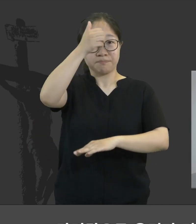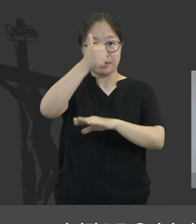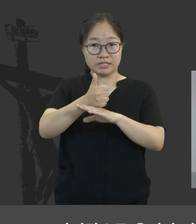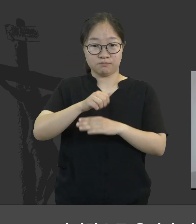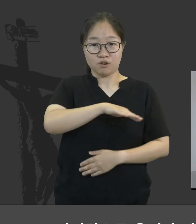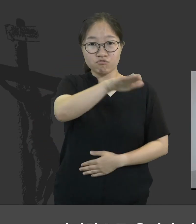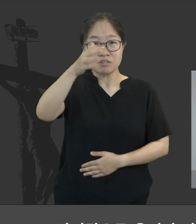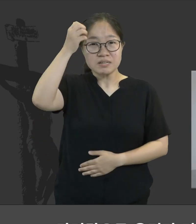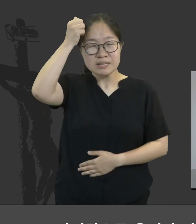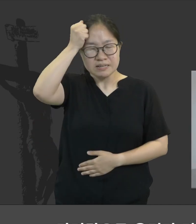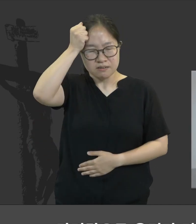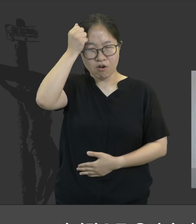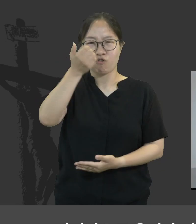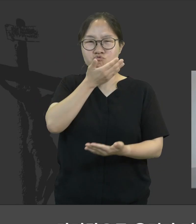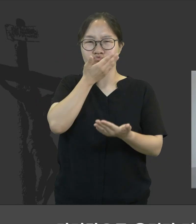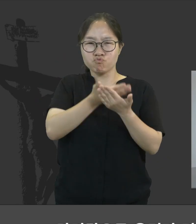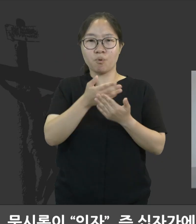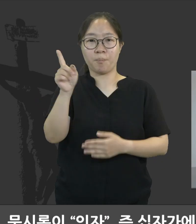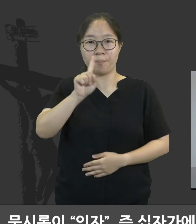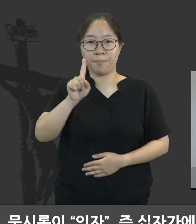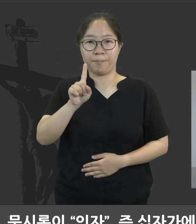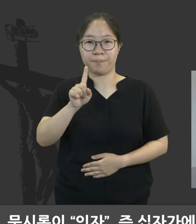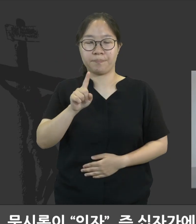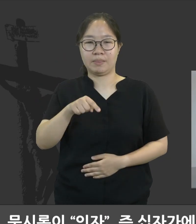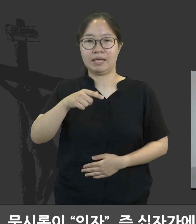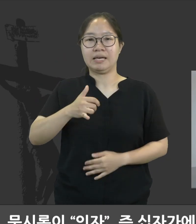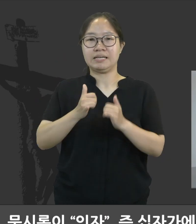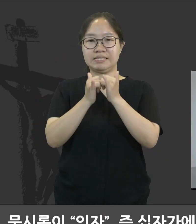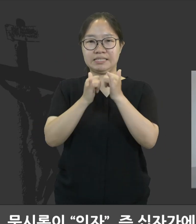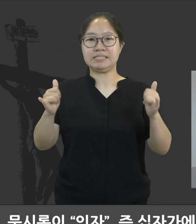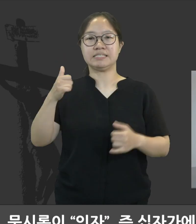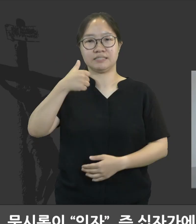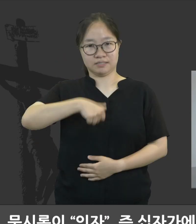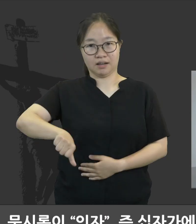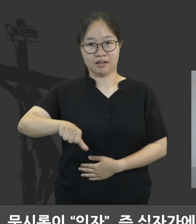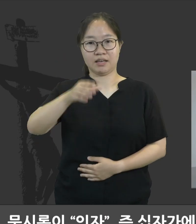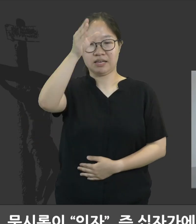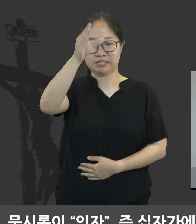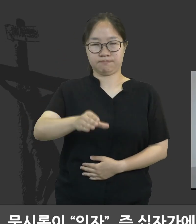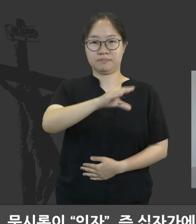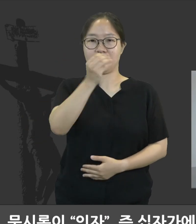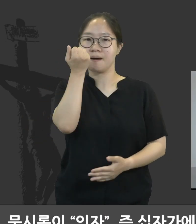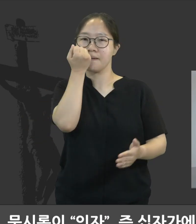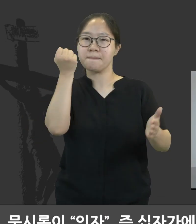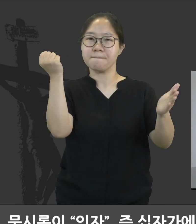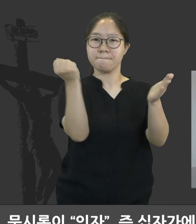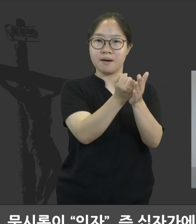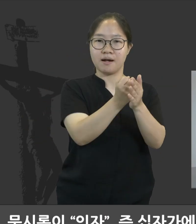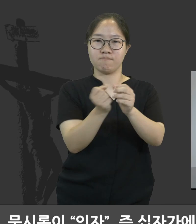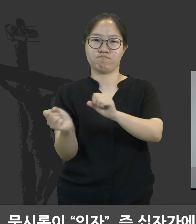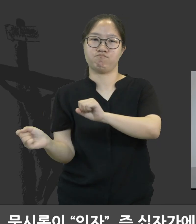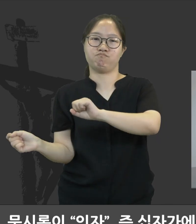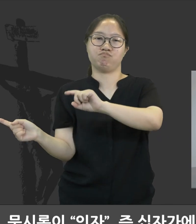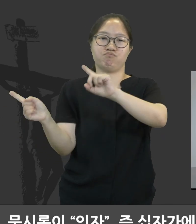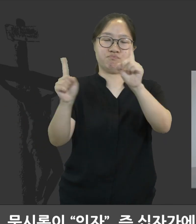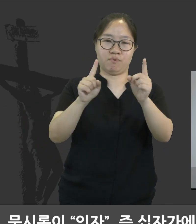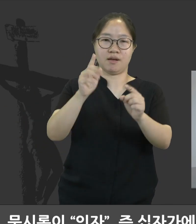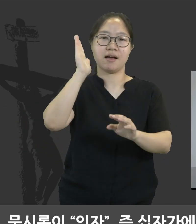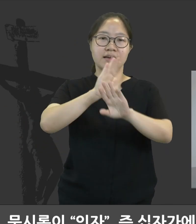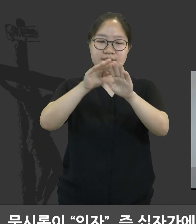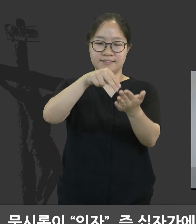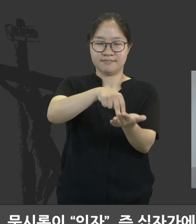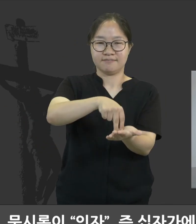할 핵심은 묵시록이 인자, 즉 십자가에 못 박히시고 부활하시고 승천하신